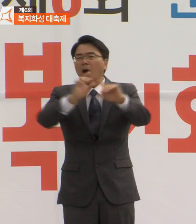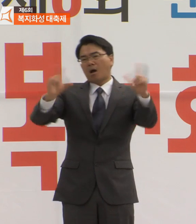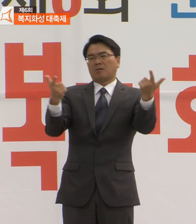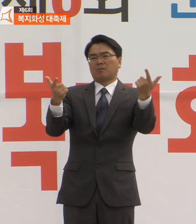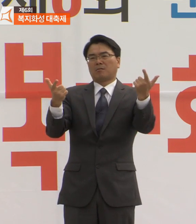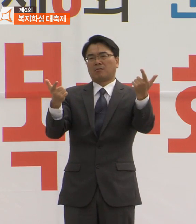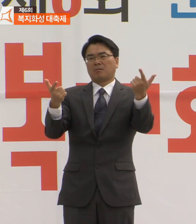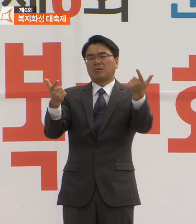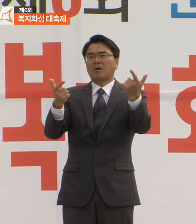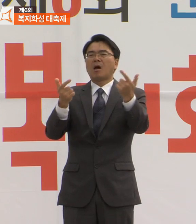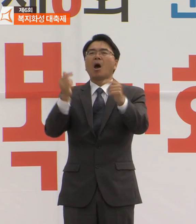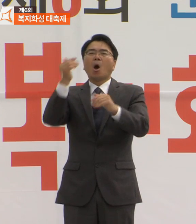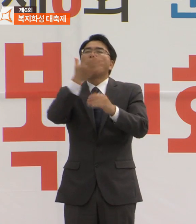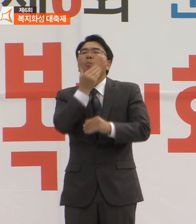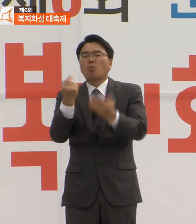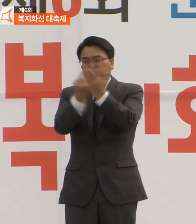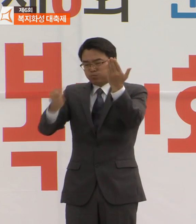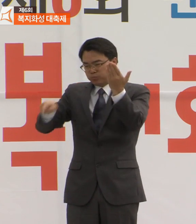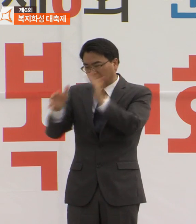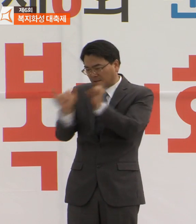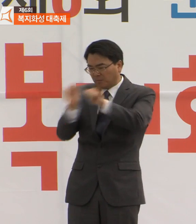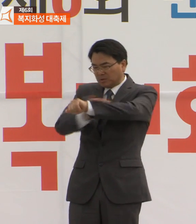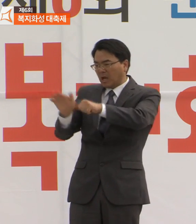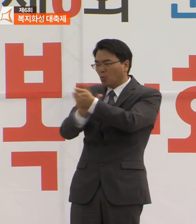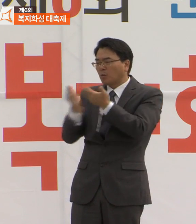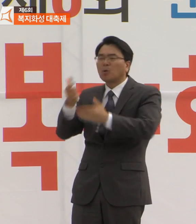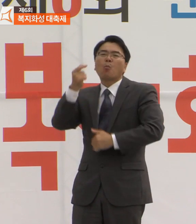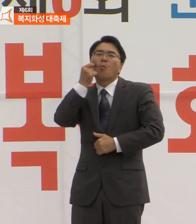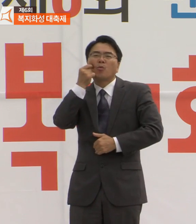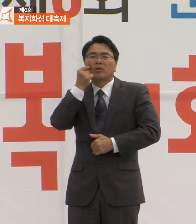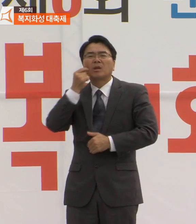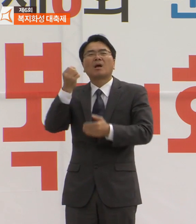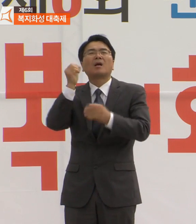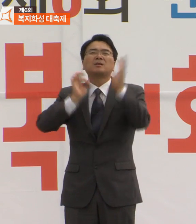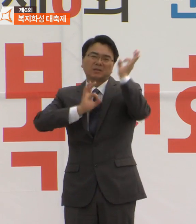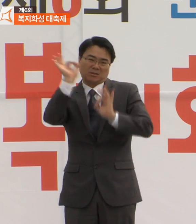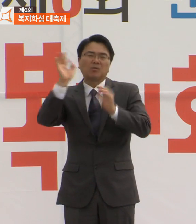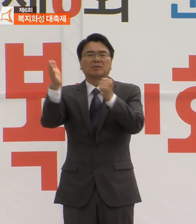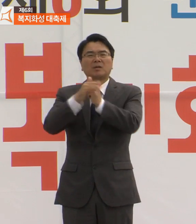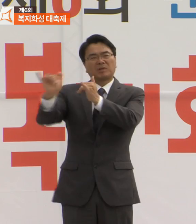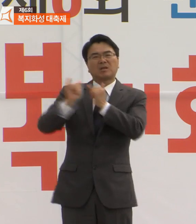차상위 계층의 그 삶을 우리가 아직도 돌보지 못하고 있대더라라고 하는 것을